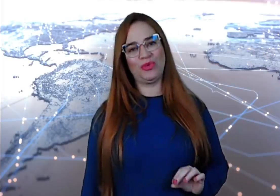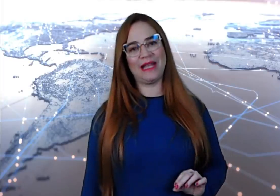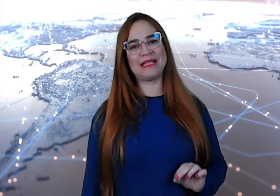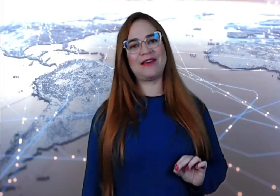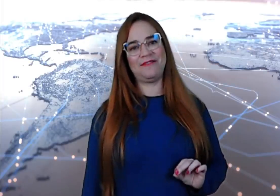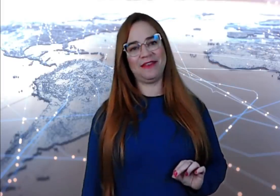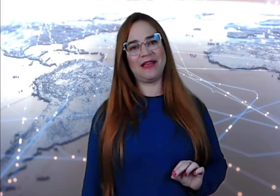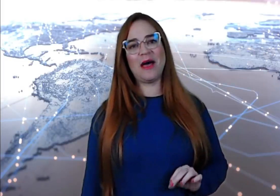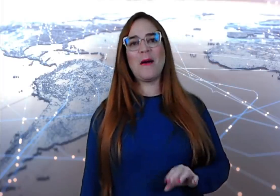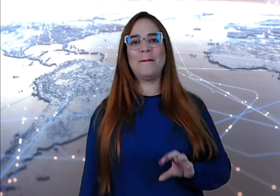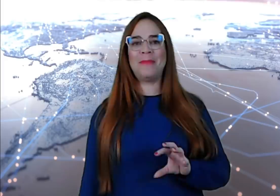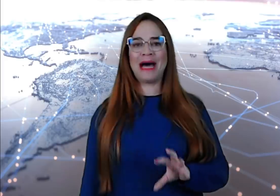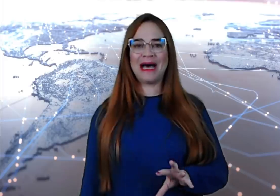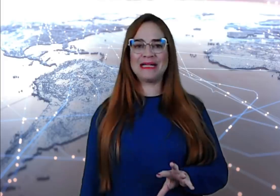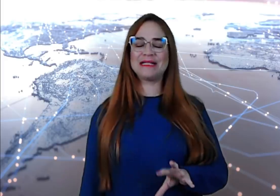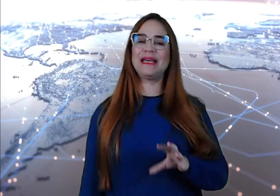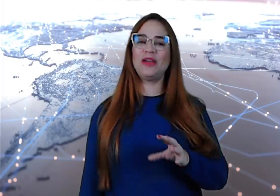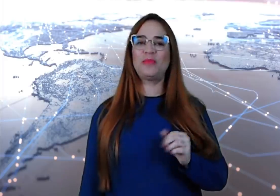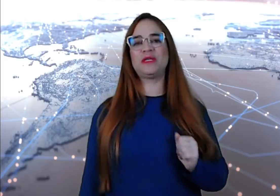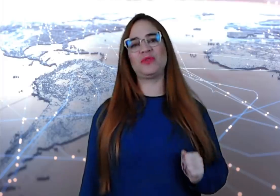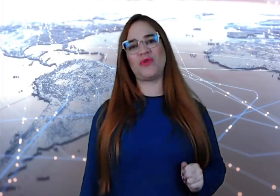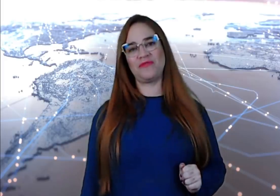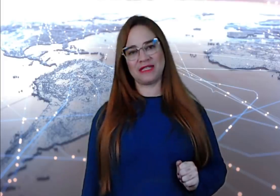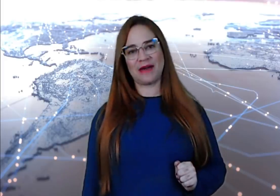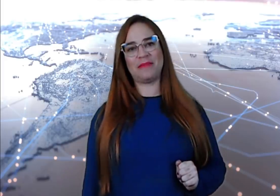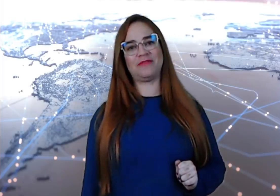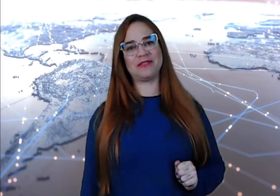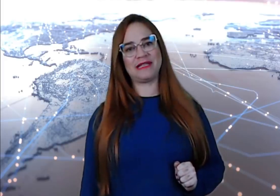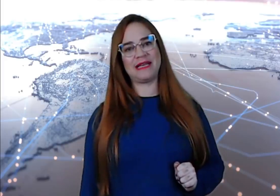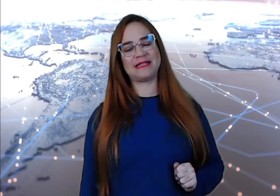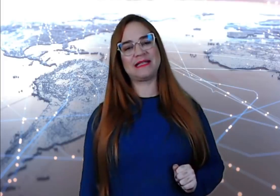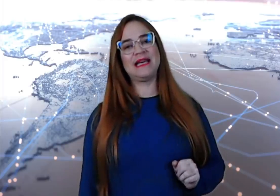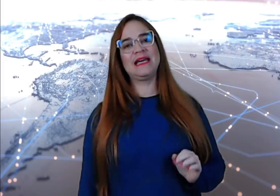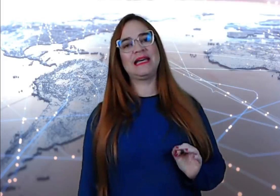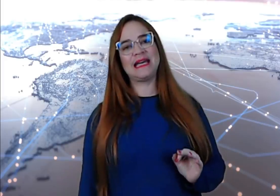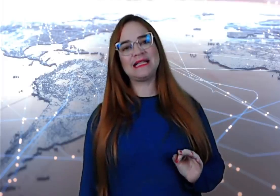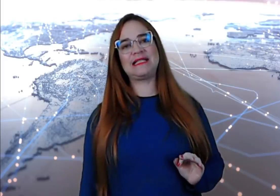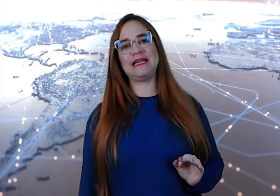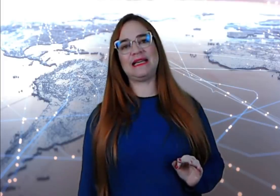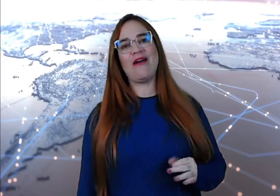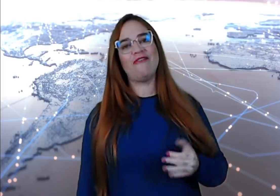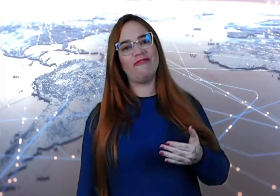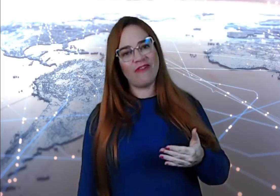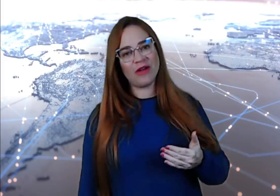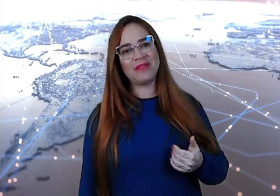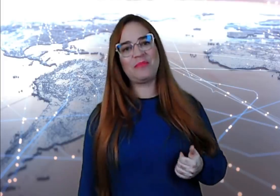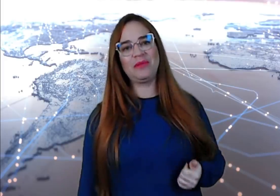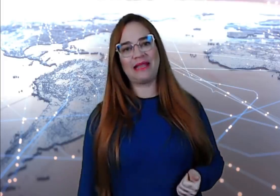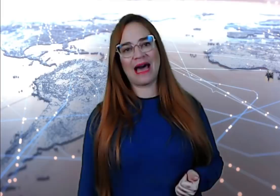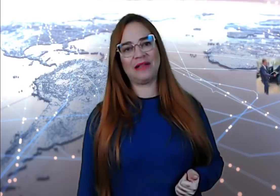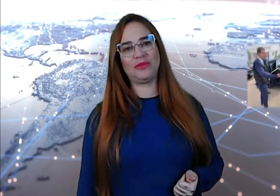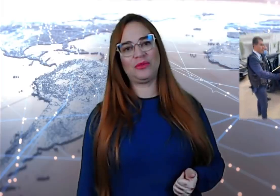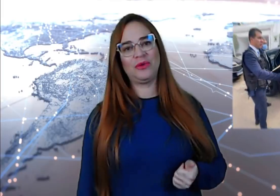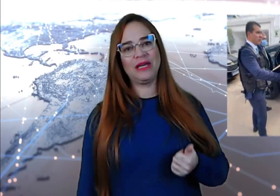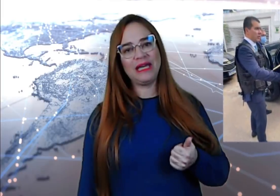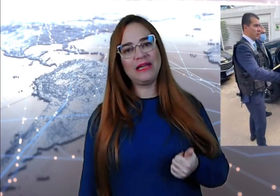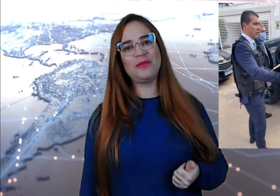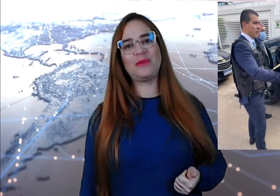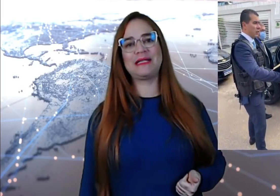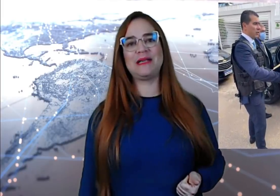nessa vida. Mas eu preciso confessar pra vocês que, assim, ver um deputado indo pra